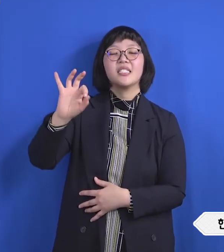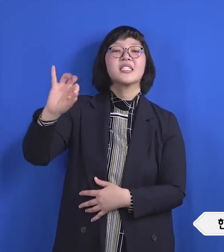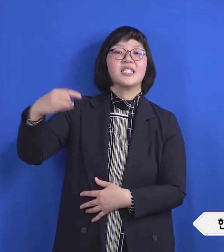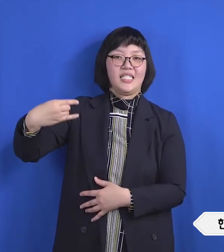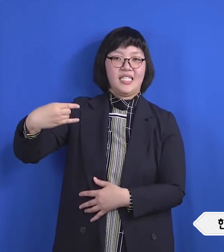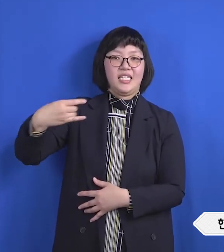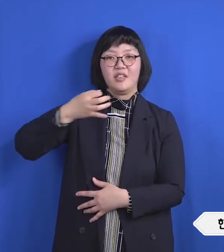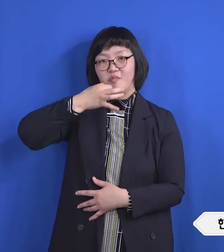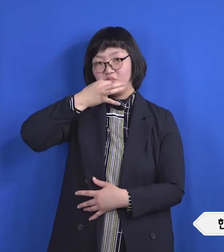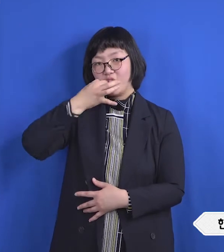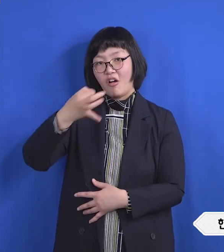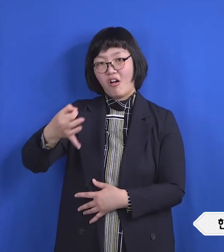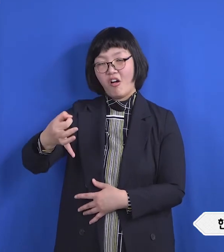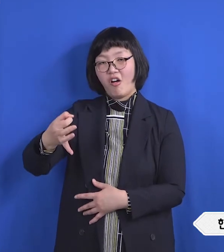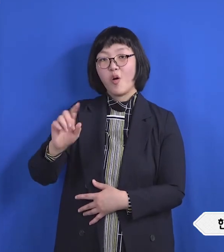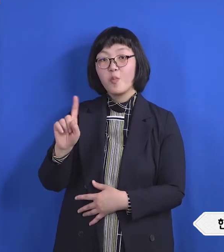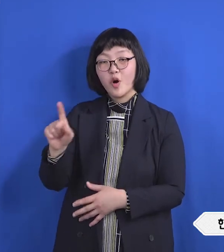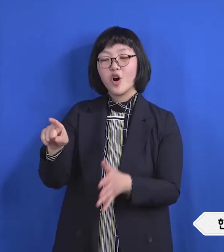이신칭의,